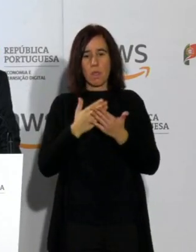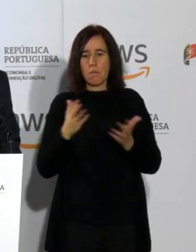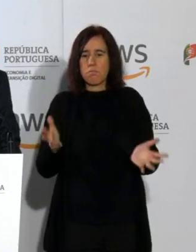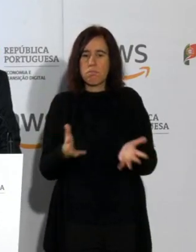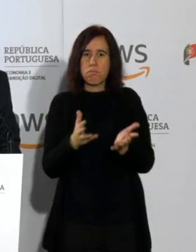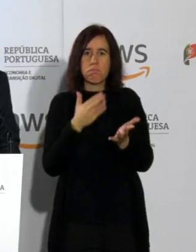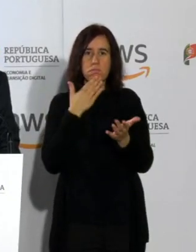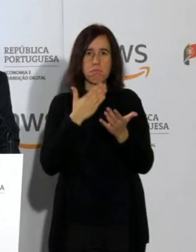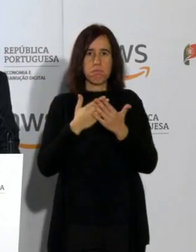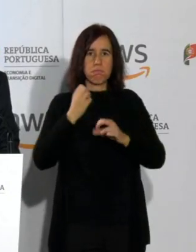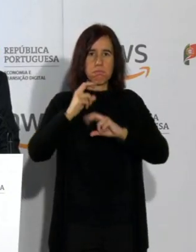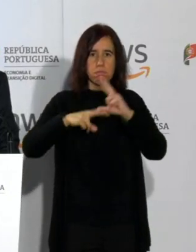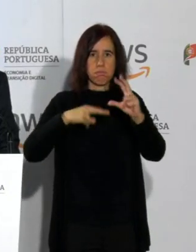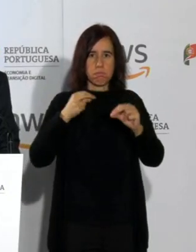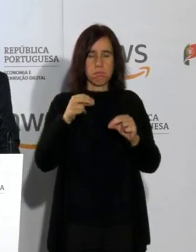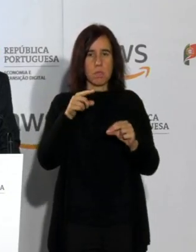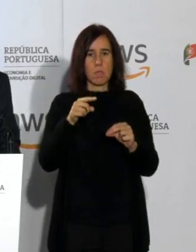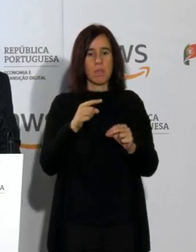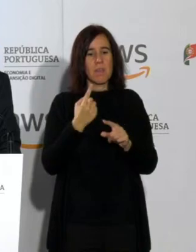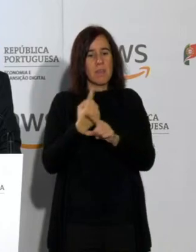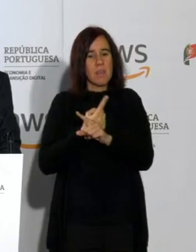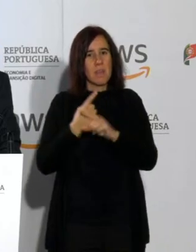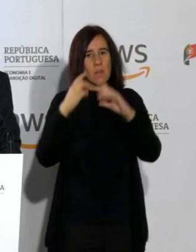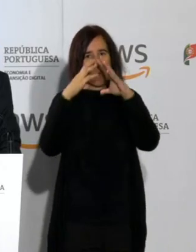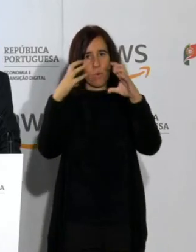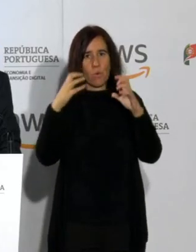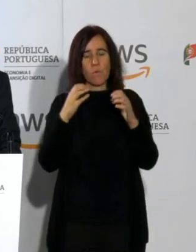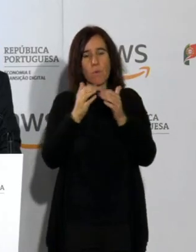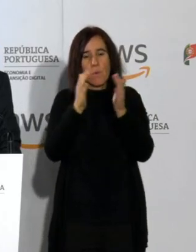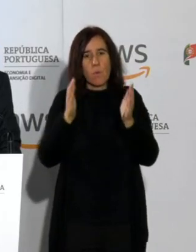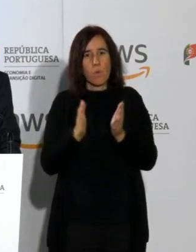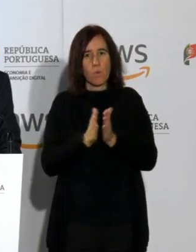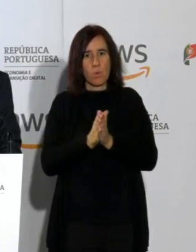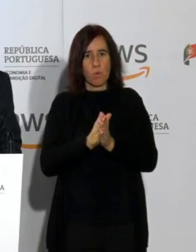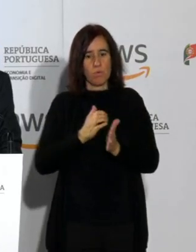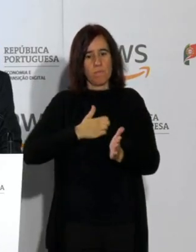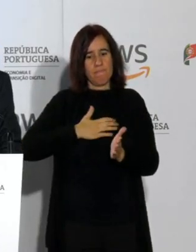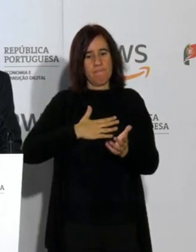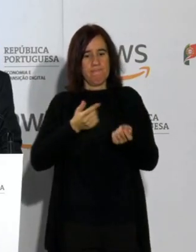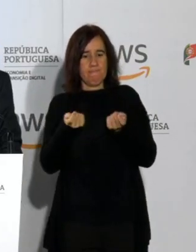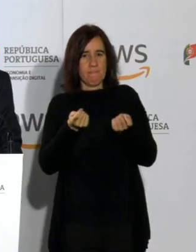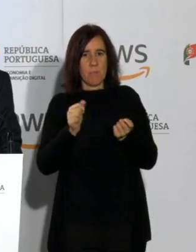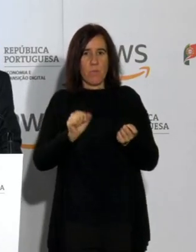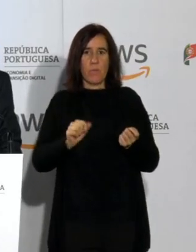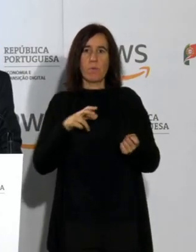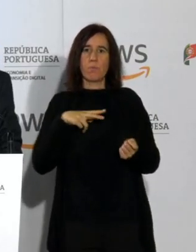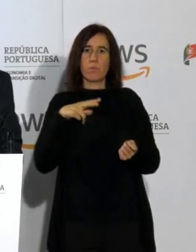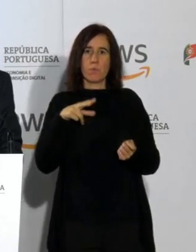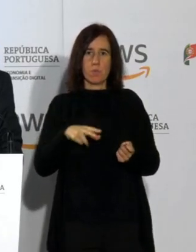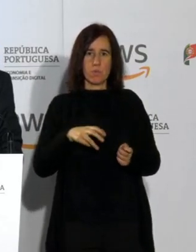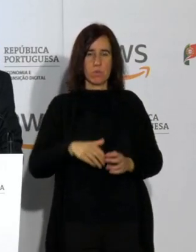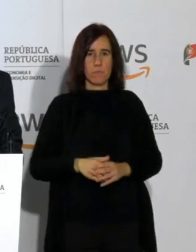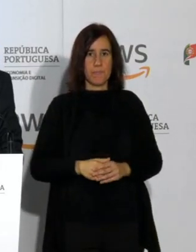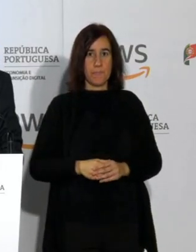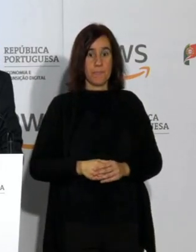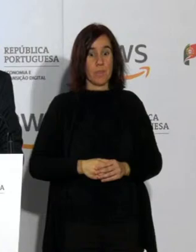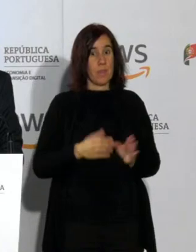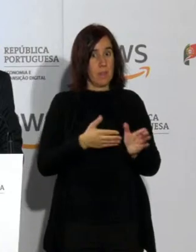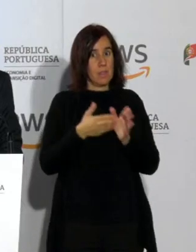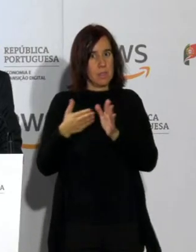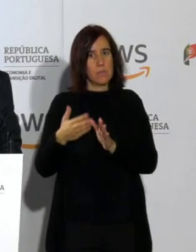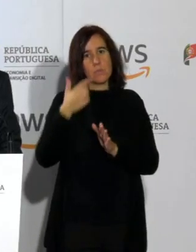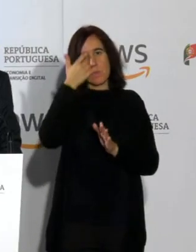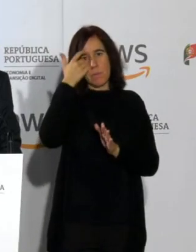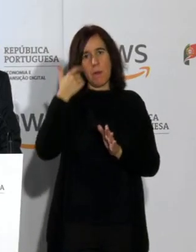inovação, trazida pela computação em nuvem junto de todos os empreendedores portugueses. Além disso, e reconhecendo o papel